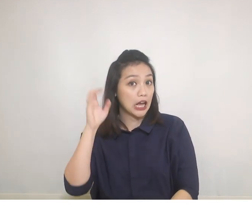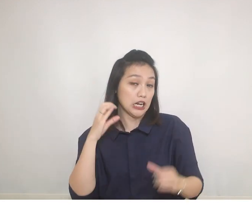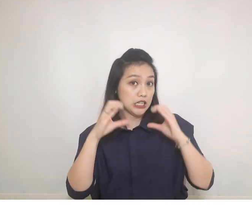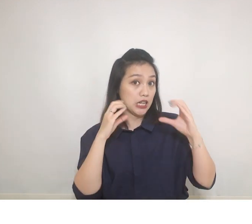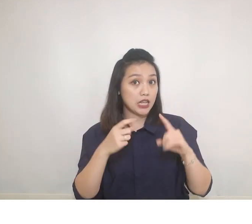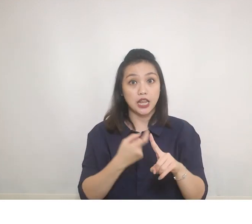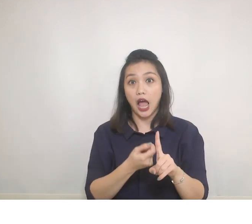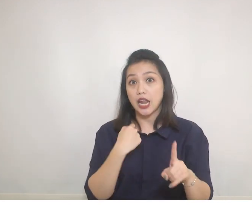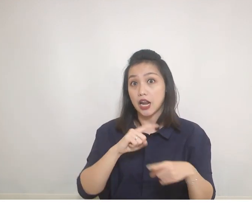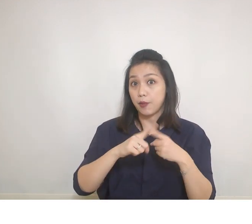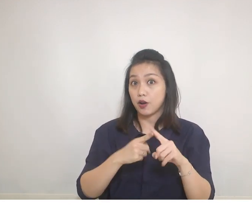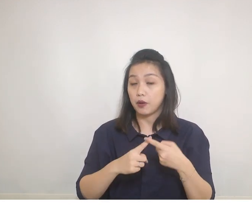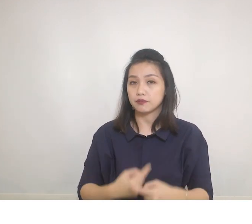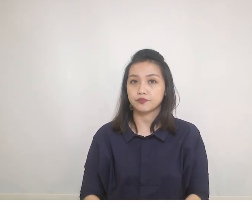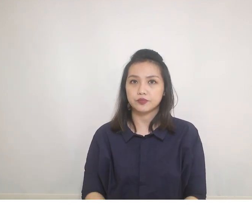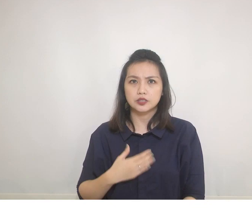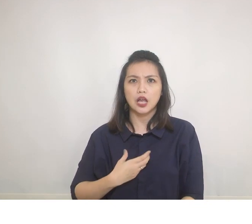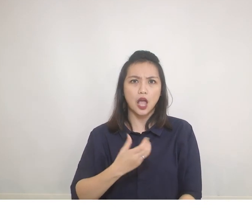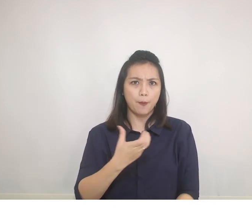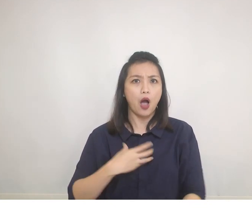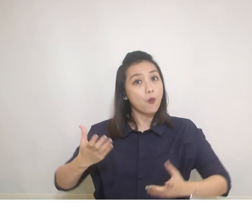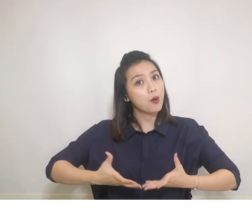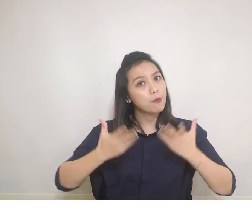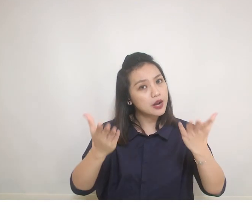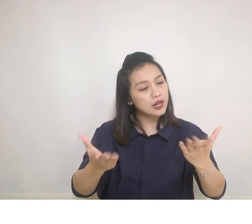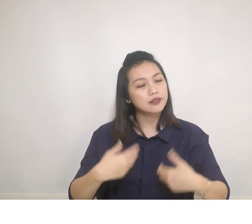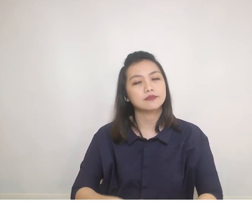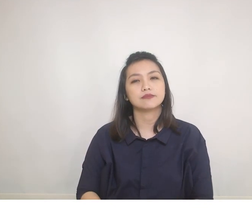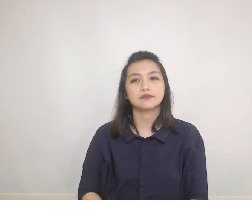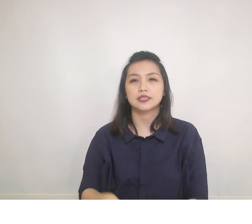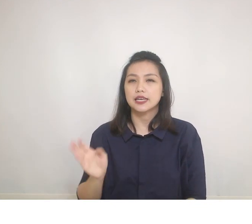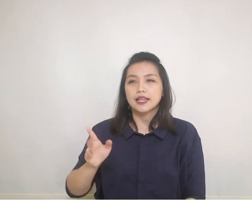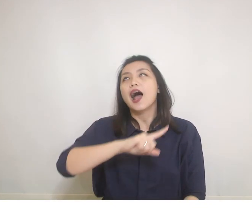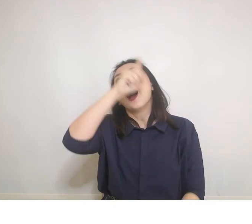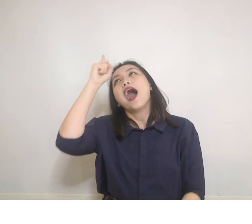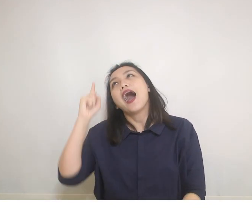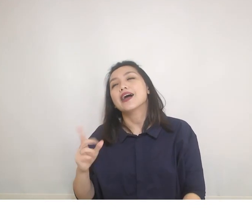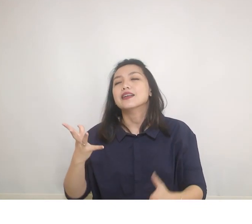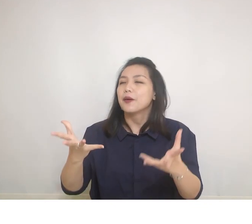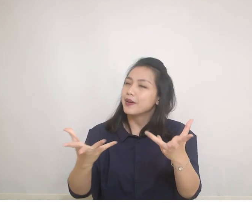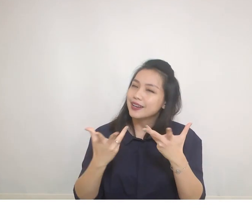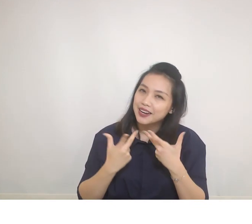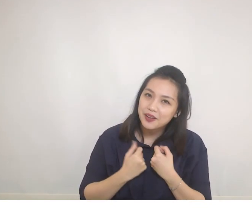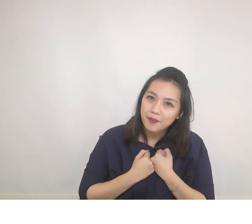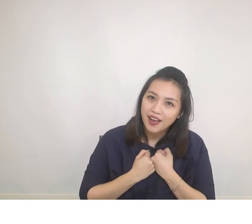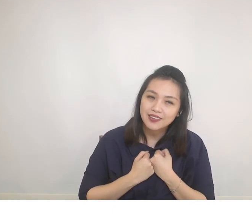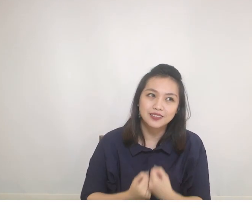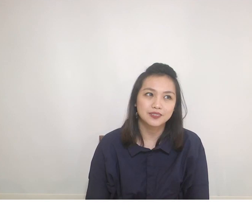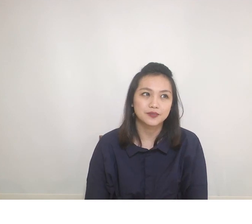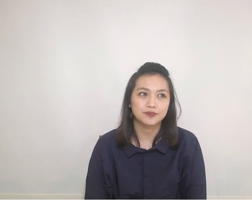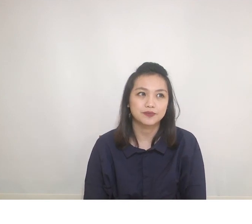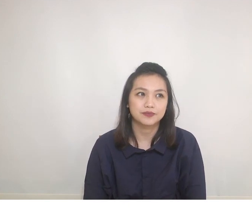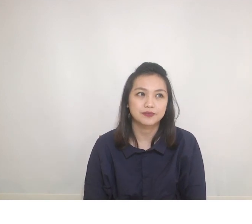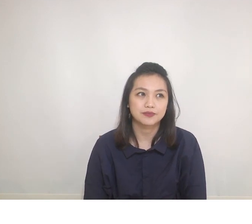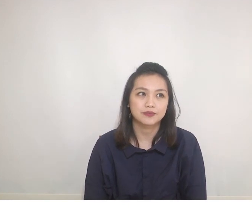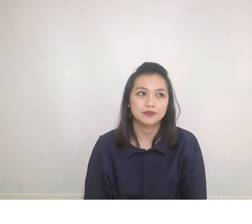mimpikan, yang kita inginkan. Tuhan tuh akan aturkan. Yes. Dan juga ritme kerja kita tuh kayak diatur juga sama Tuhan. Di saat mana,